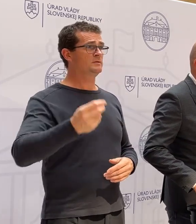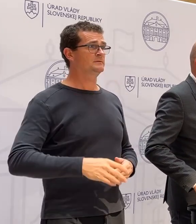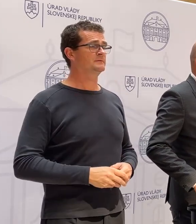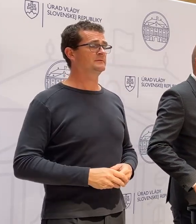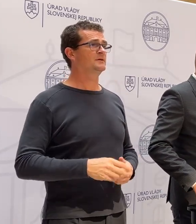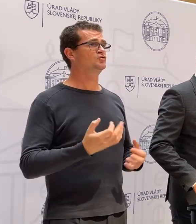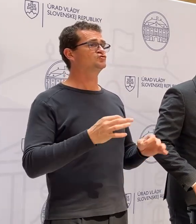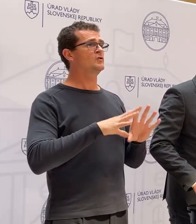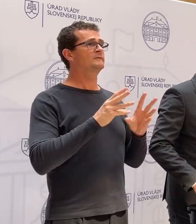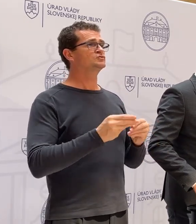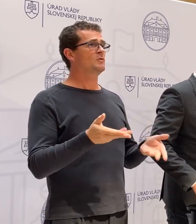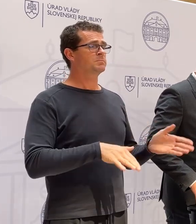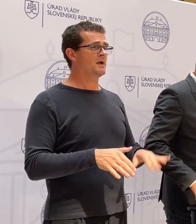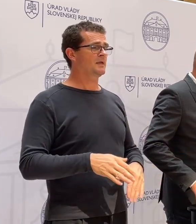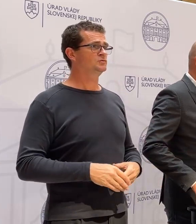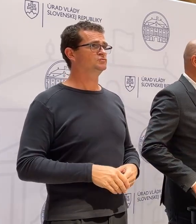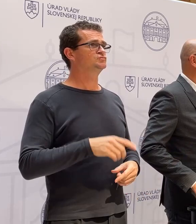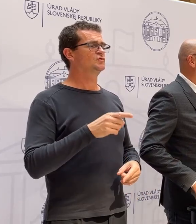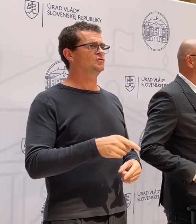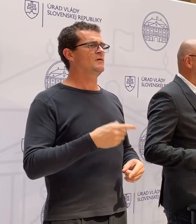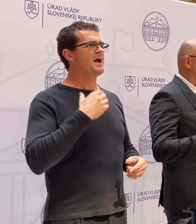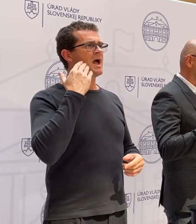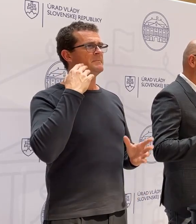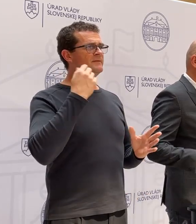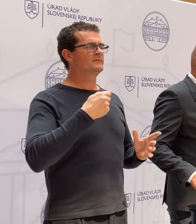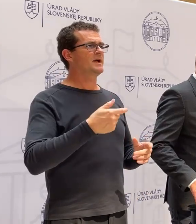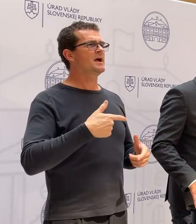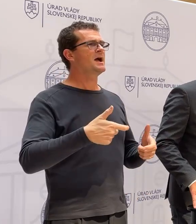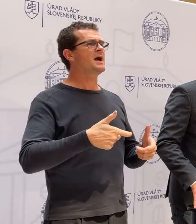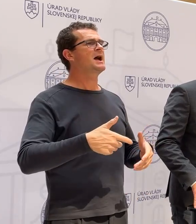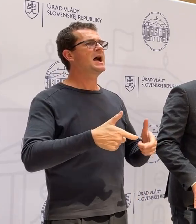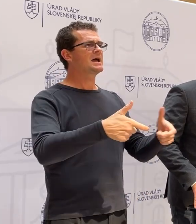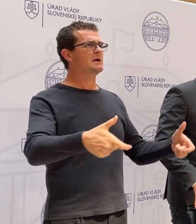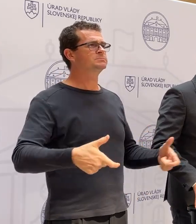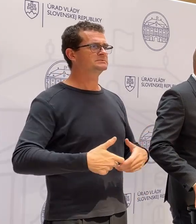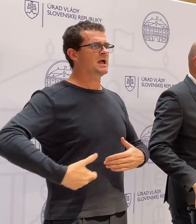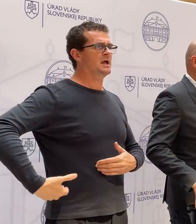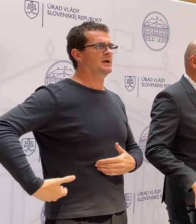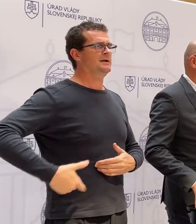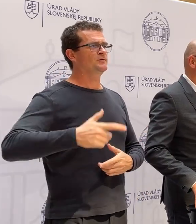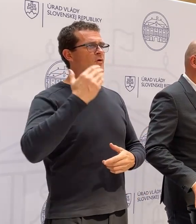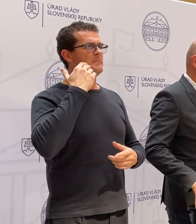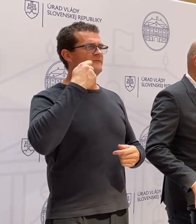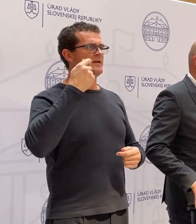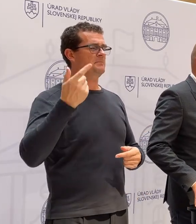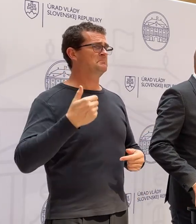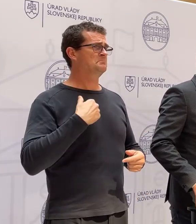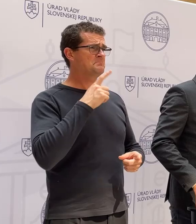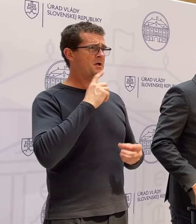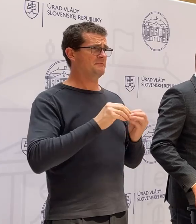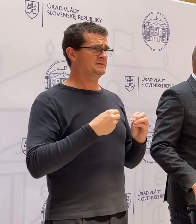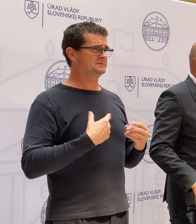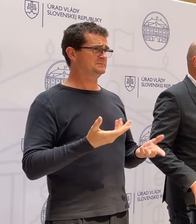Ne. Čo všetko balíte, ale... To býva v amerických filmoch, že chodia s takouto krabicou. A ja teda... Ja mám málo vecí